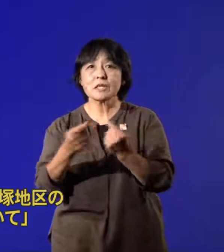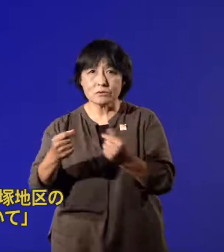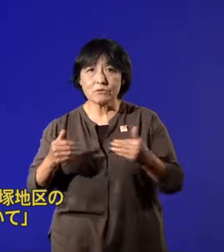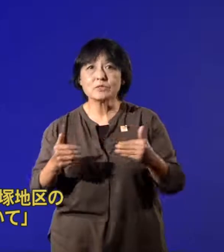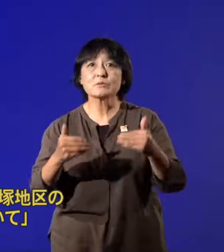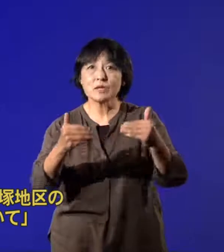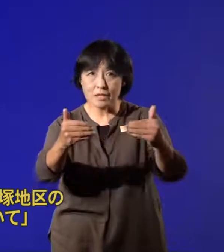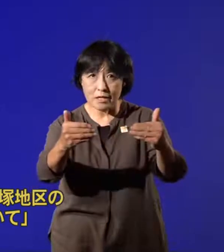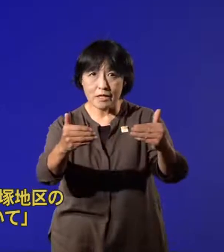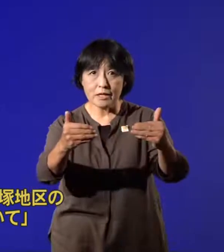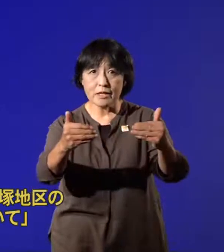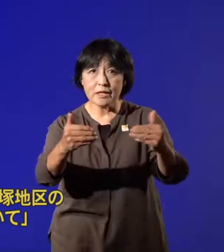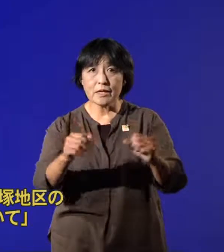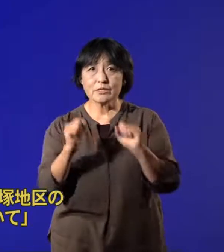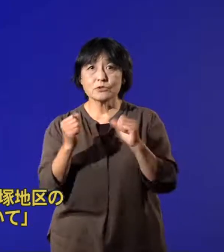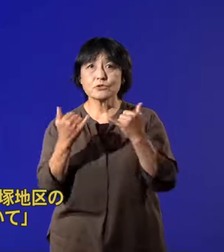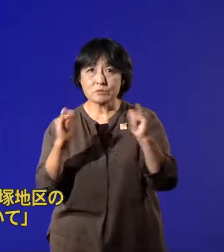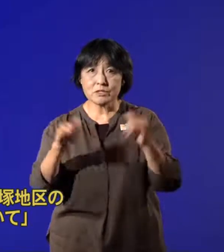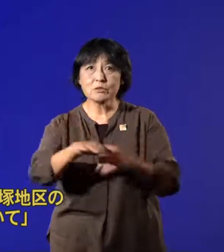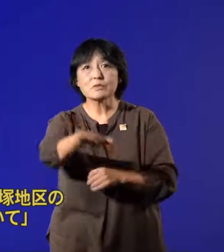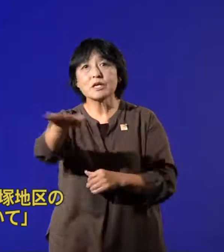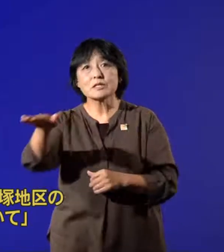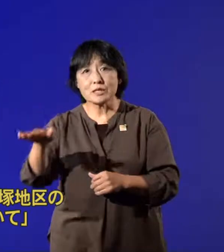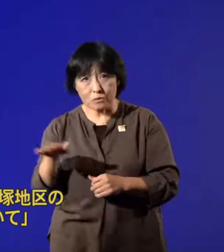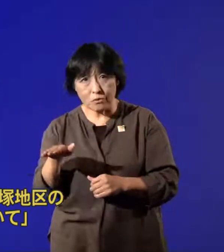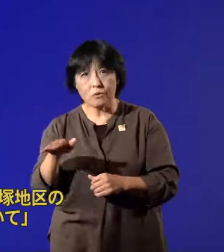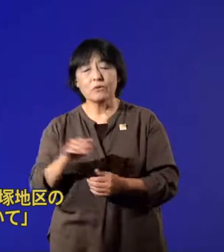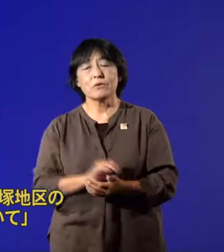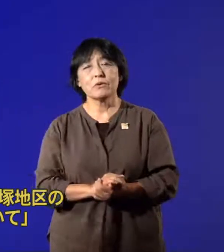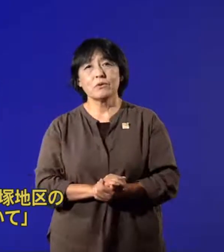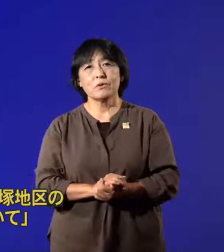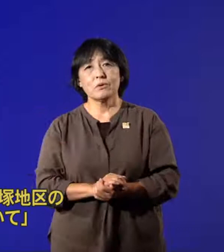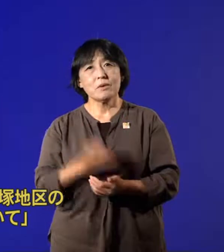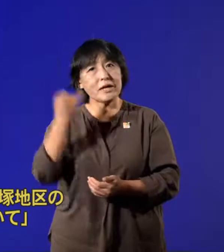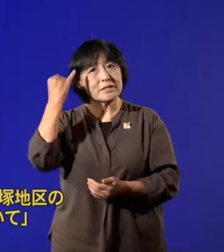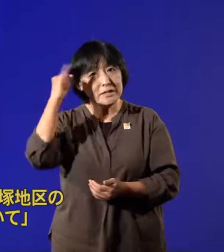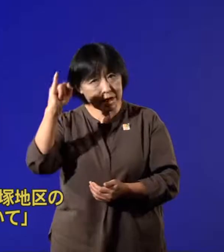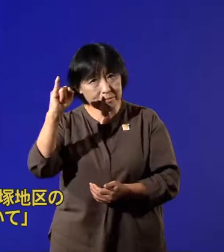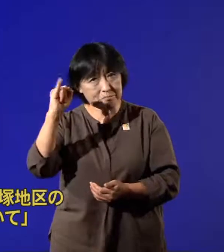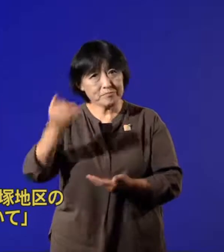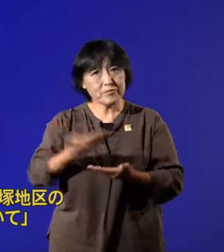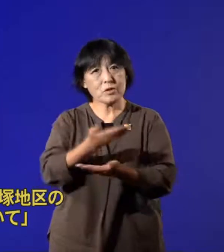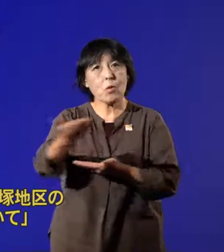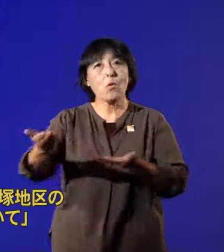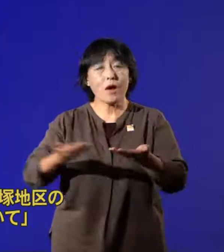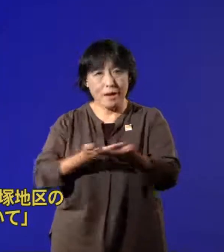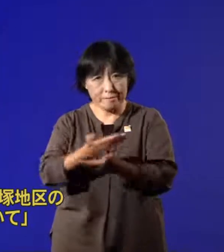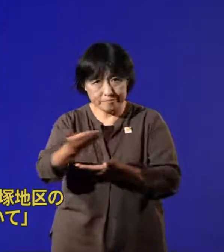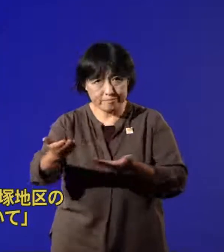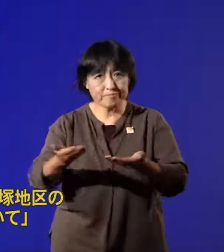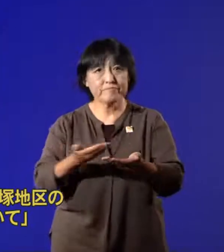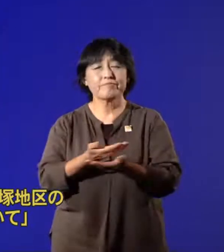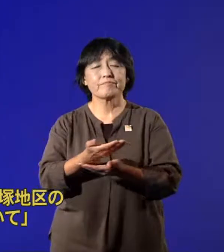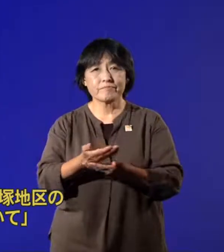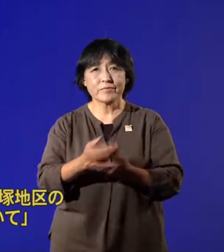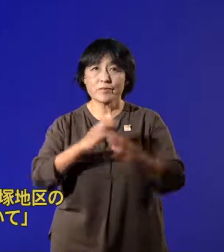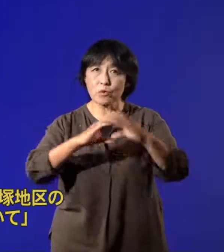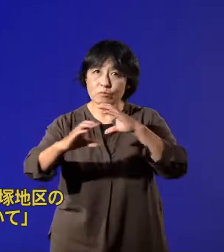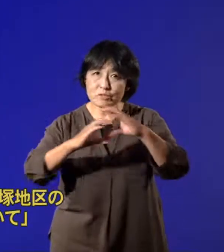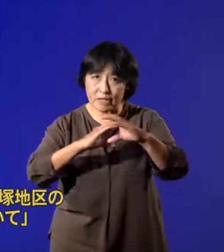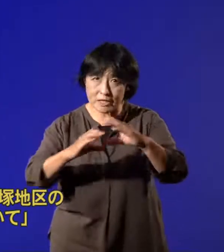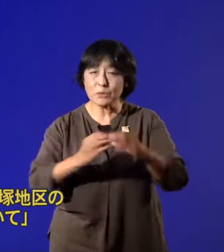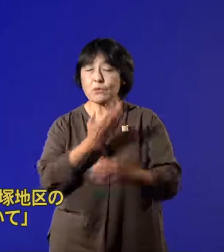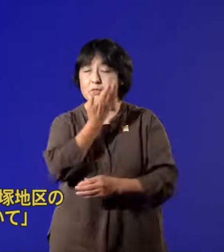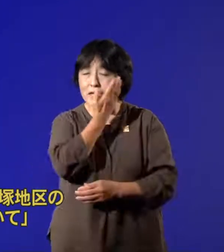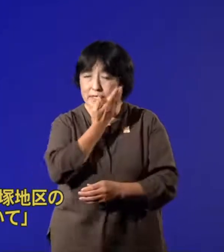ね、まあ、今後とも住民の皆さんとの、まあ、意見交換、コミュニケーションをしっかり大